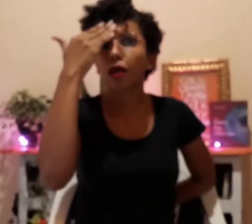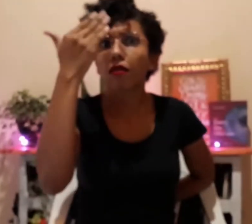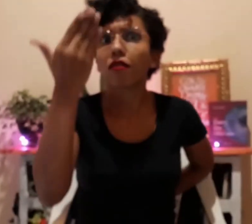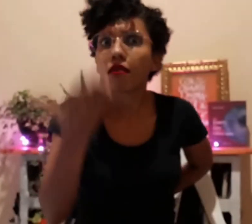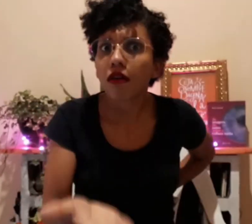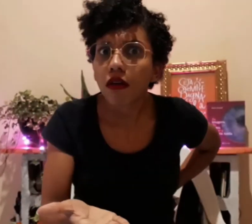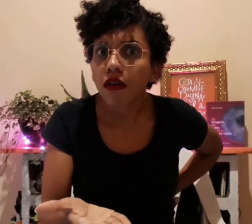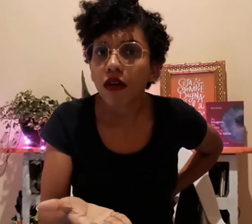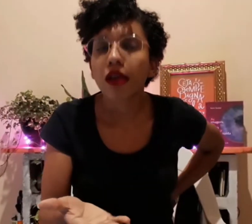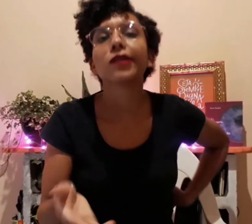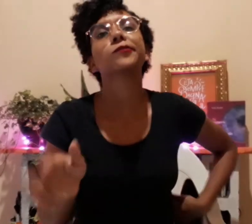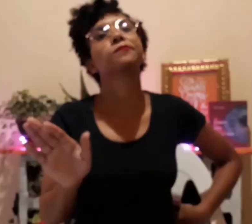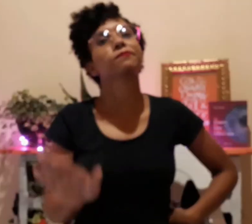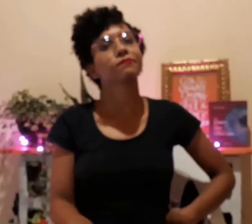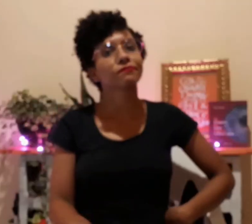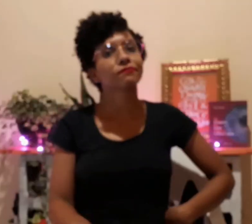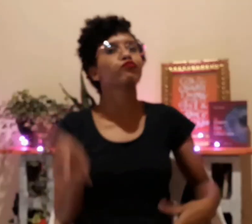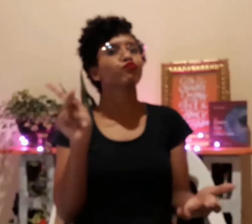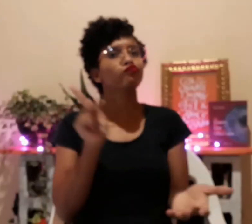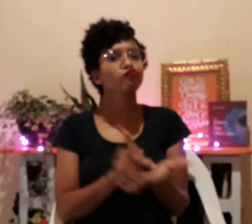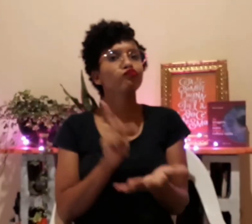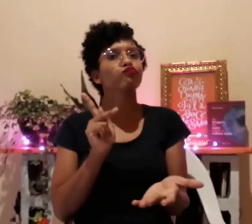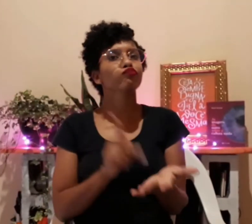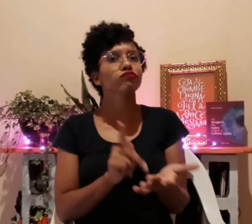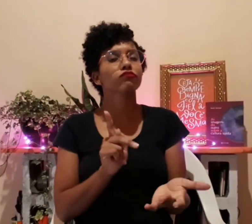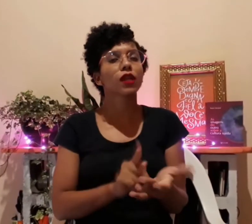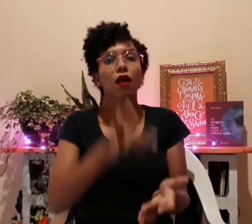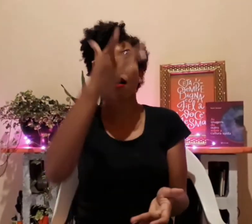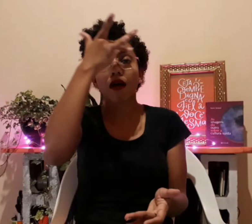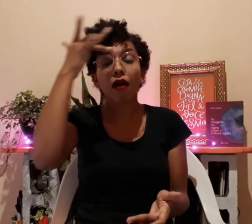oralizar? Você acredita? É, verdade, aconteceu.